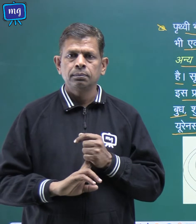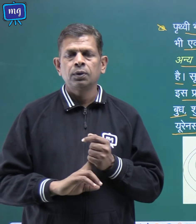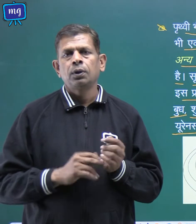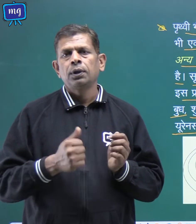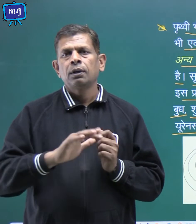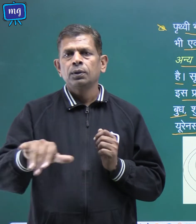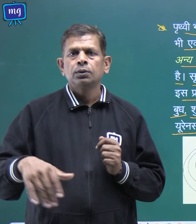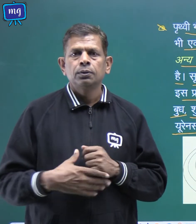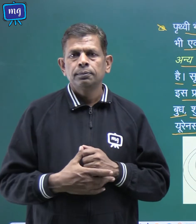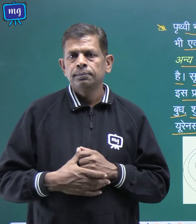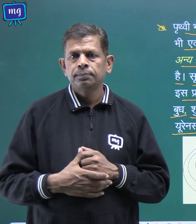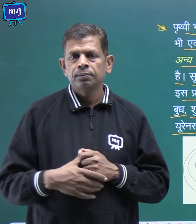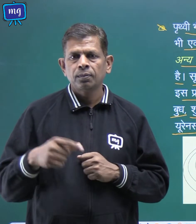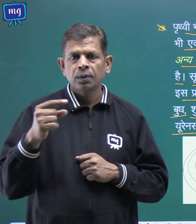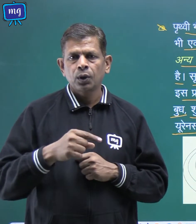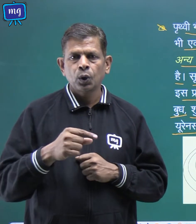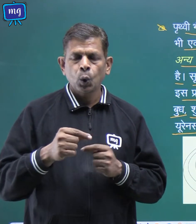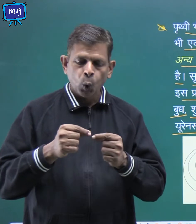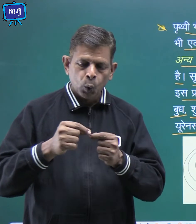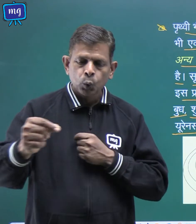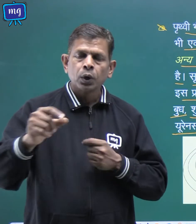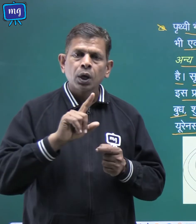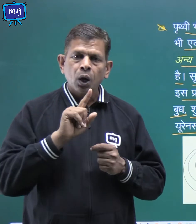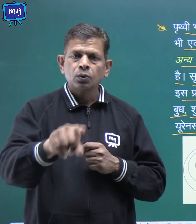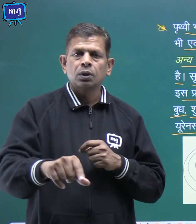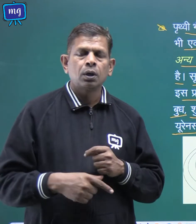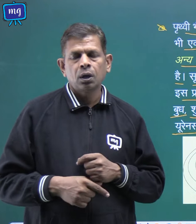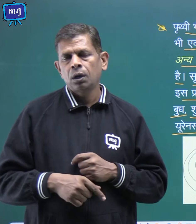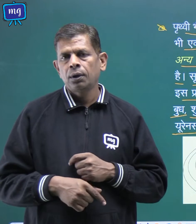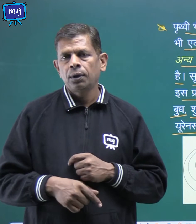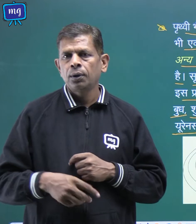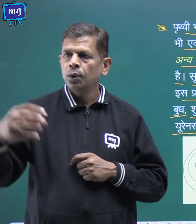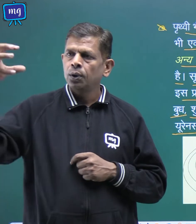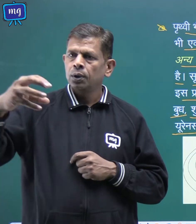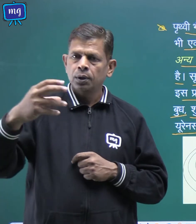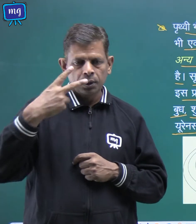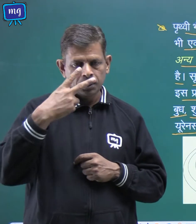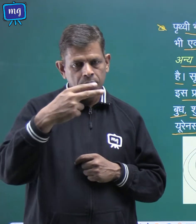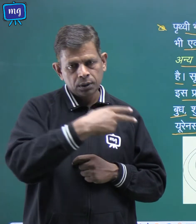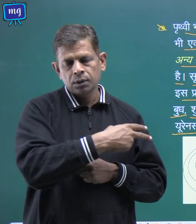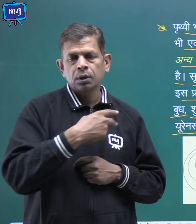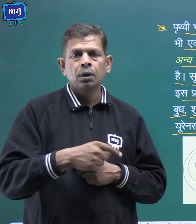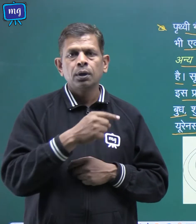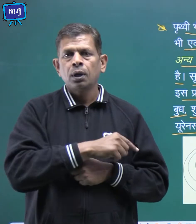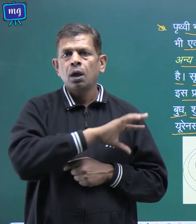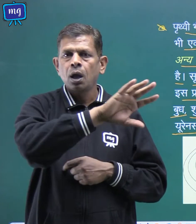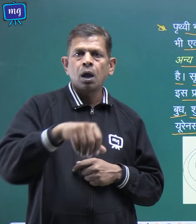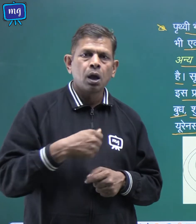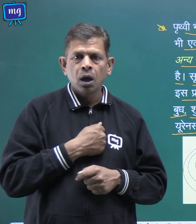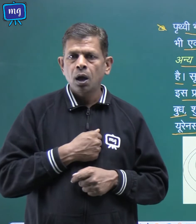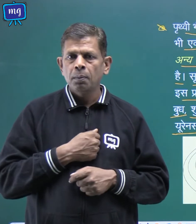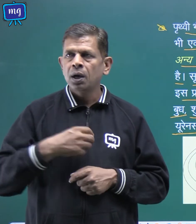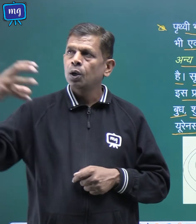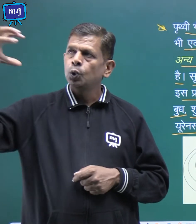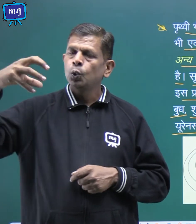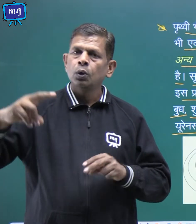ठीक है बच्चों, ये दूरी के अनुसार ग्रह दिखाए गए हैं। यह हमारा सौर